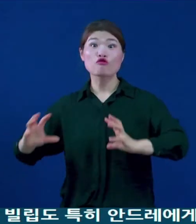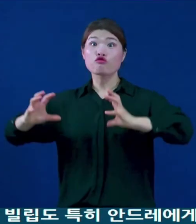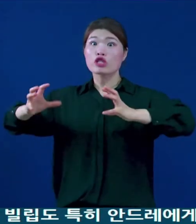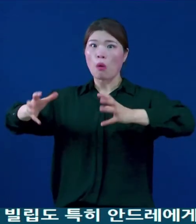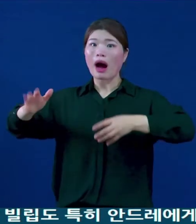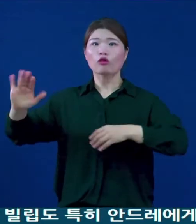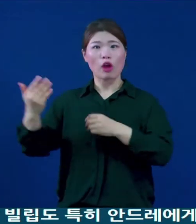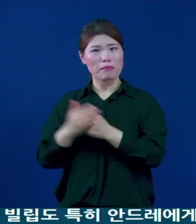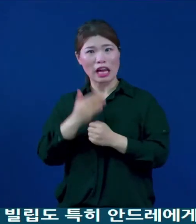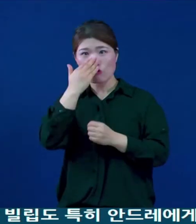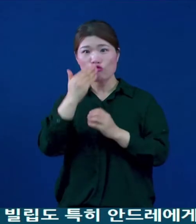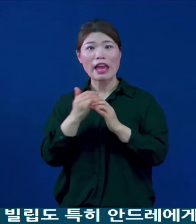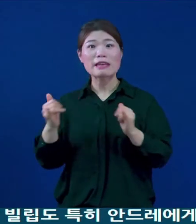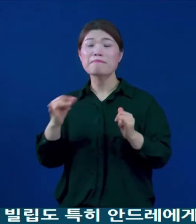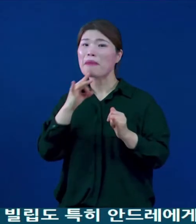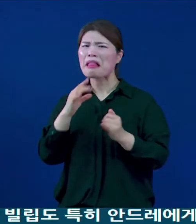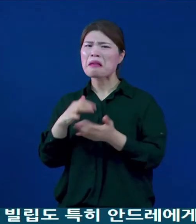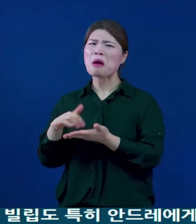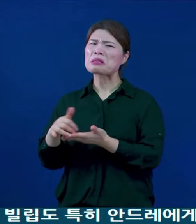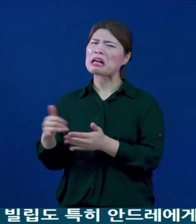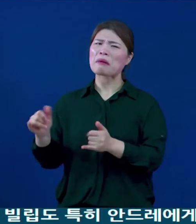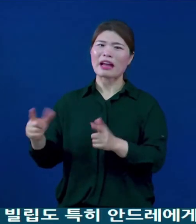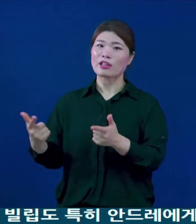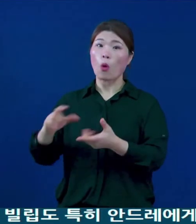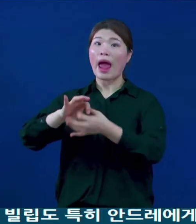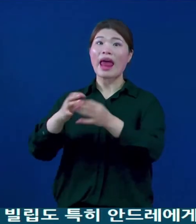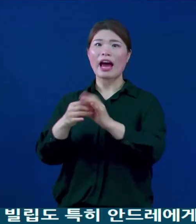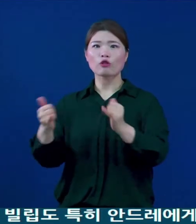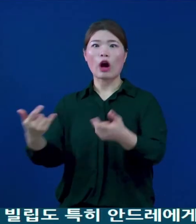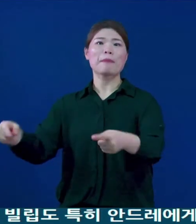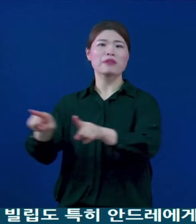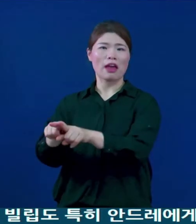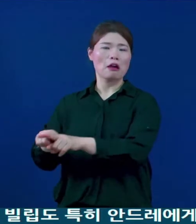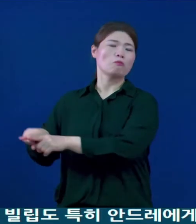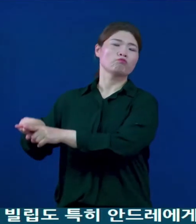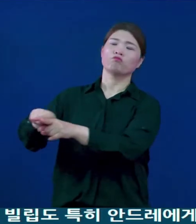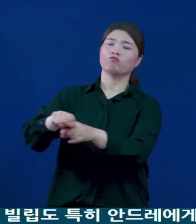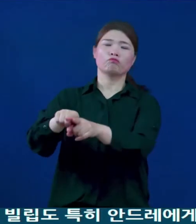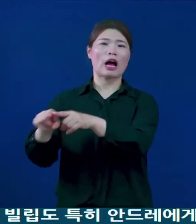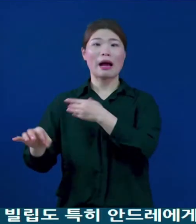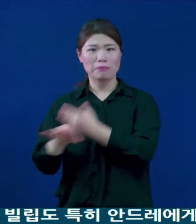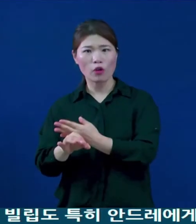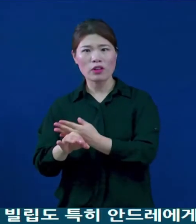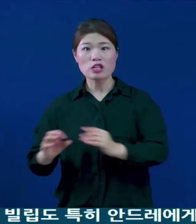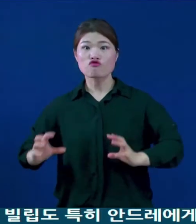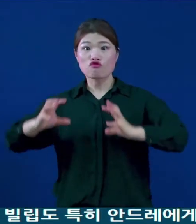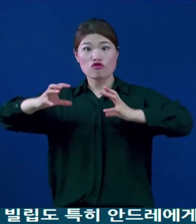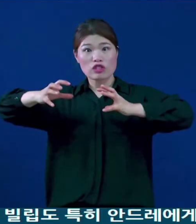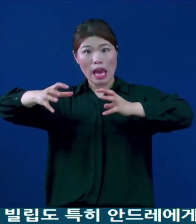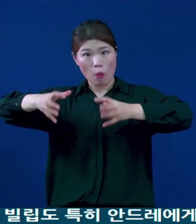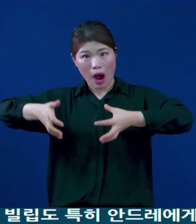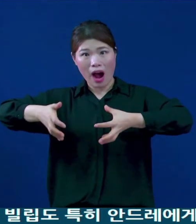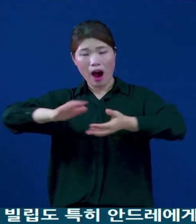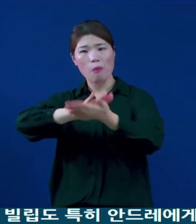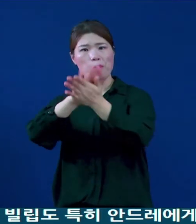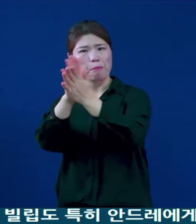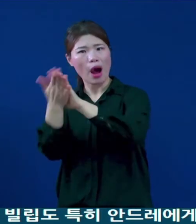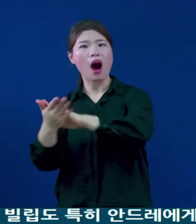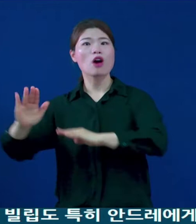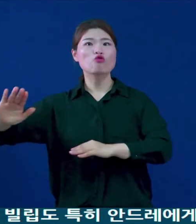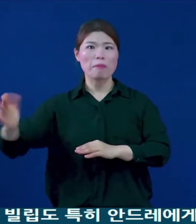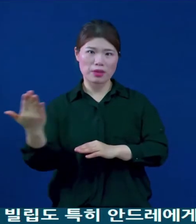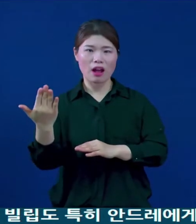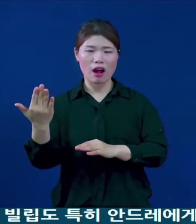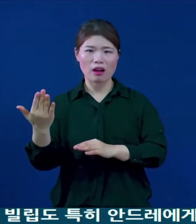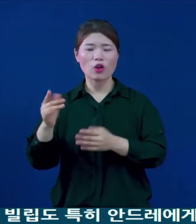몇 명 데리고 다닐 게 아니라 헬라인들에게 예수의 복음이 증거되는 거, 국제화되는 거, 좋지 않습니까?